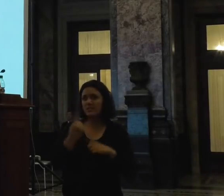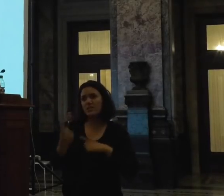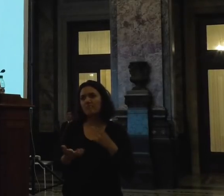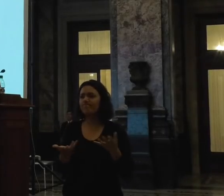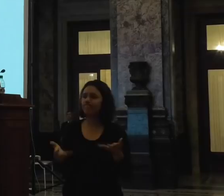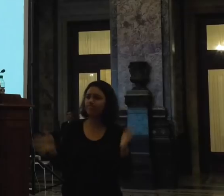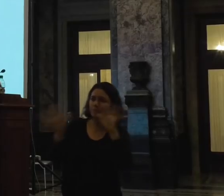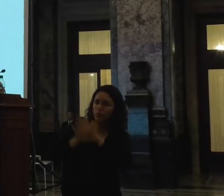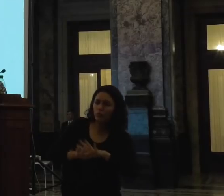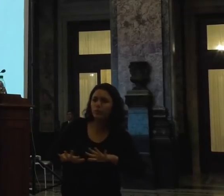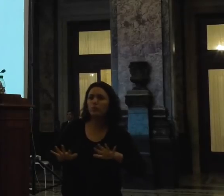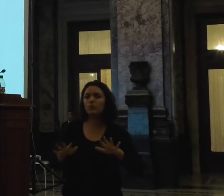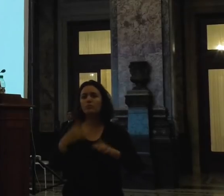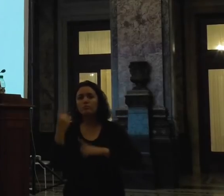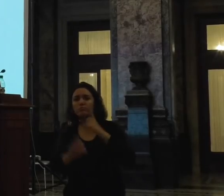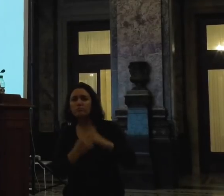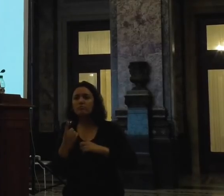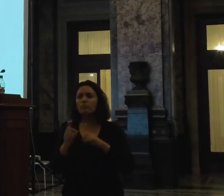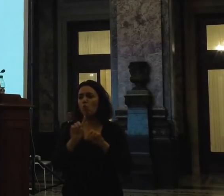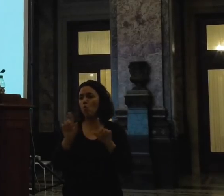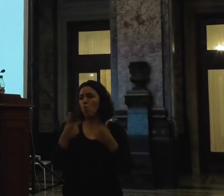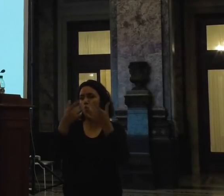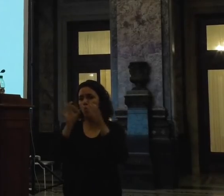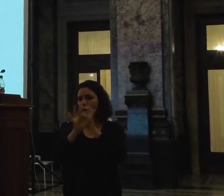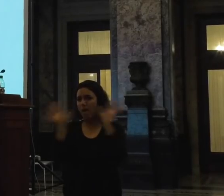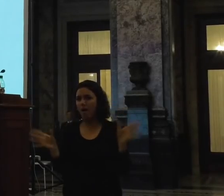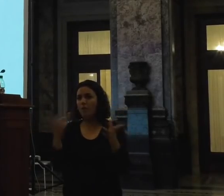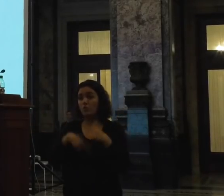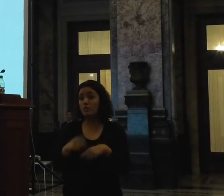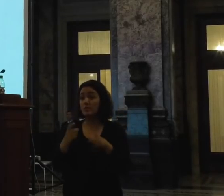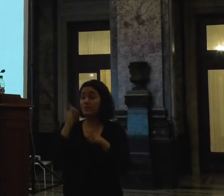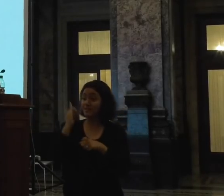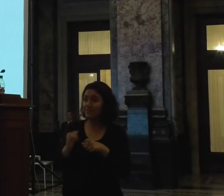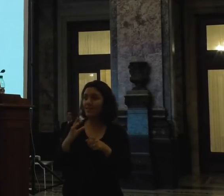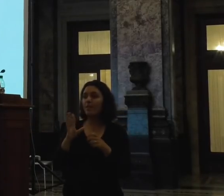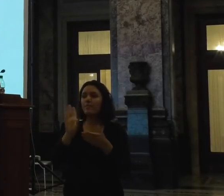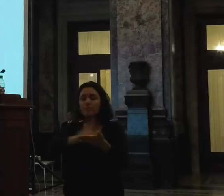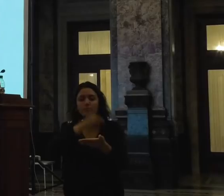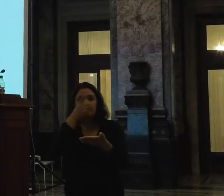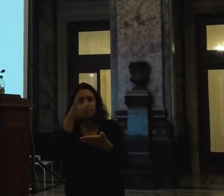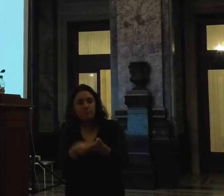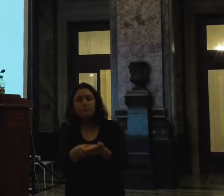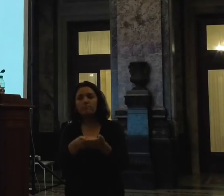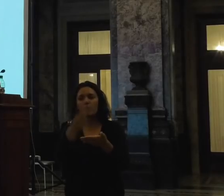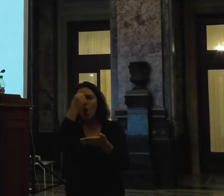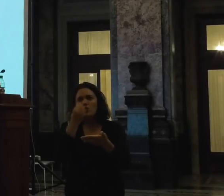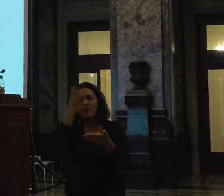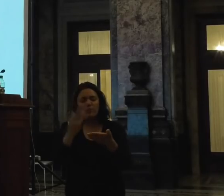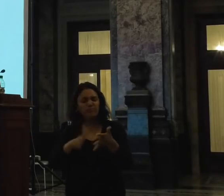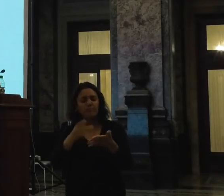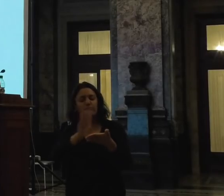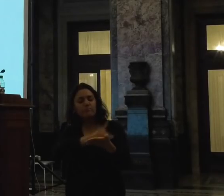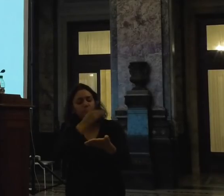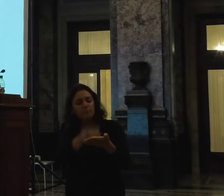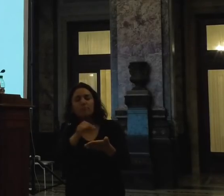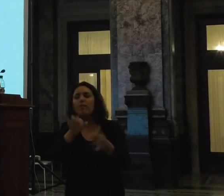poco difusos y entonces lo que queremos hacer es tomar una aproximación muy sistemática, desglosar el concepto y ver qué